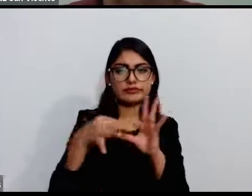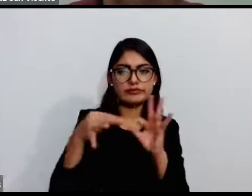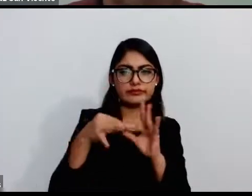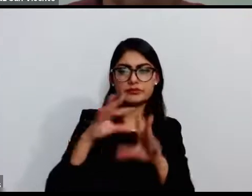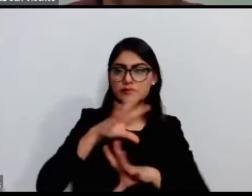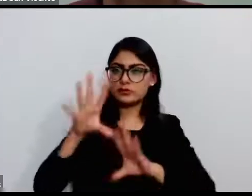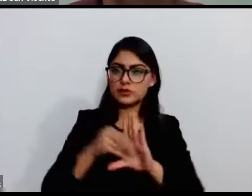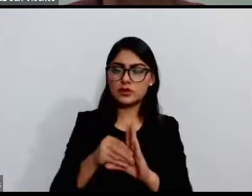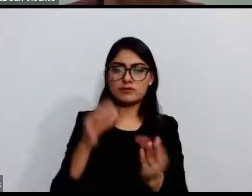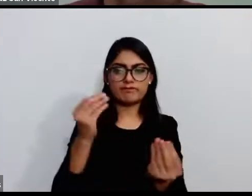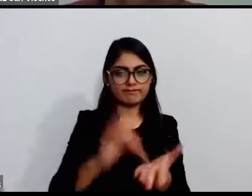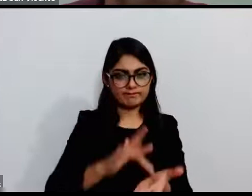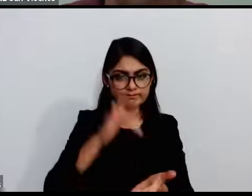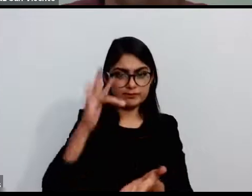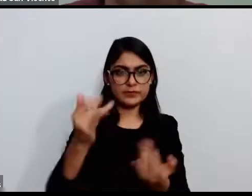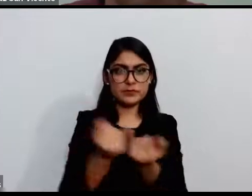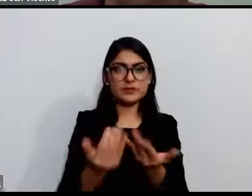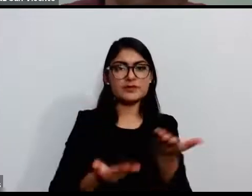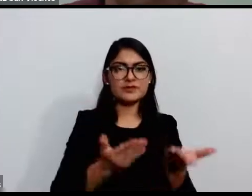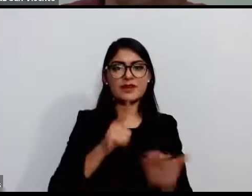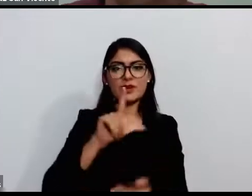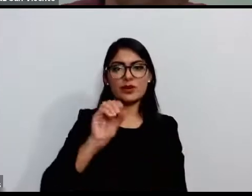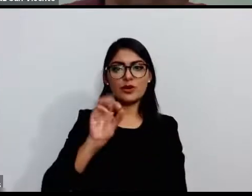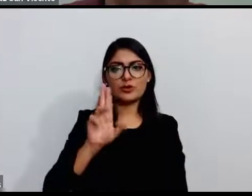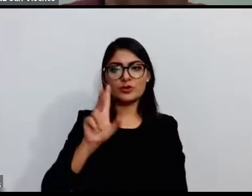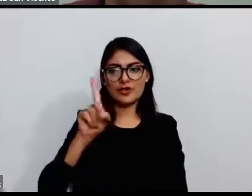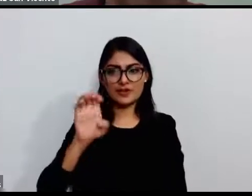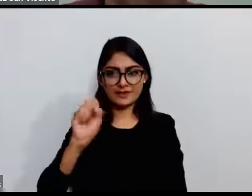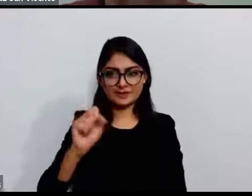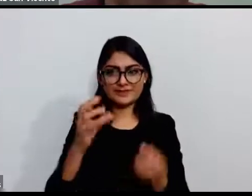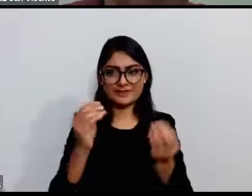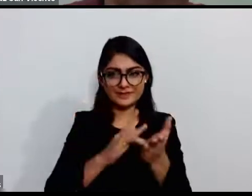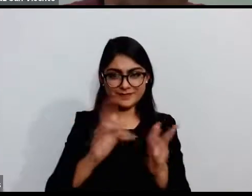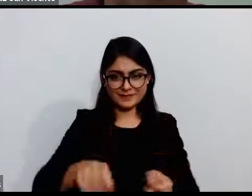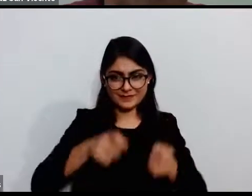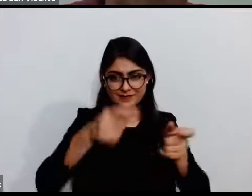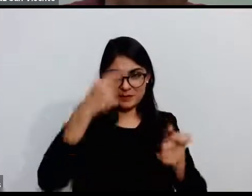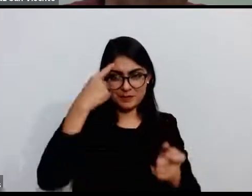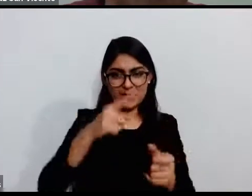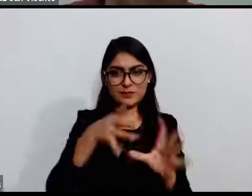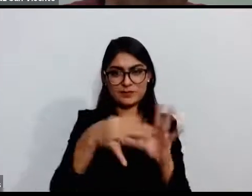bueno, Lourdes, te dejo la palabra nuevamente para la despedida. Gracias.